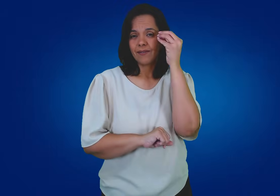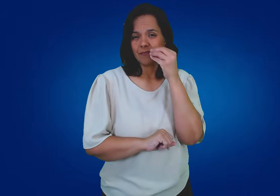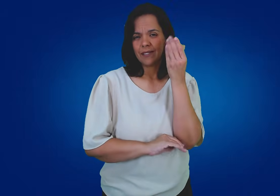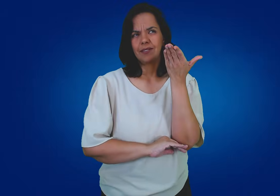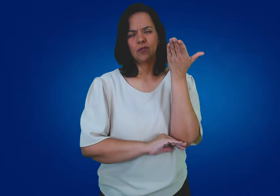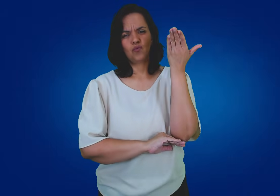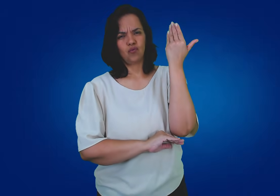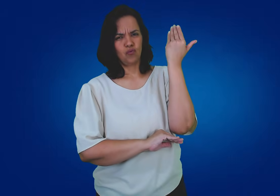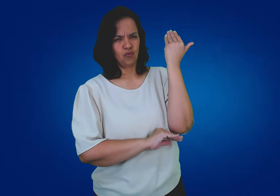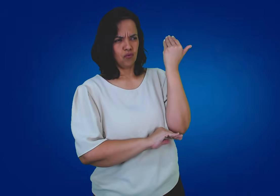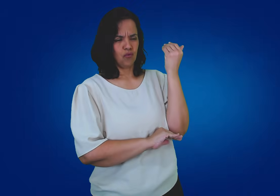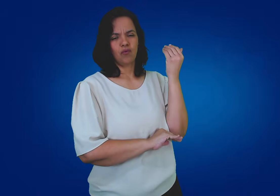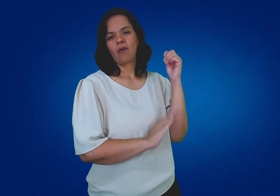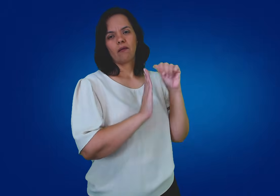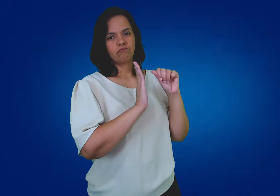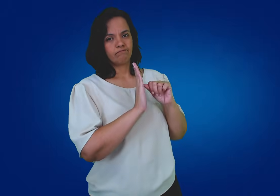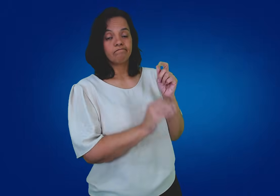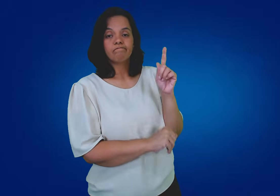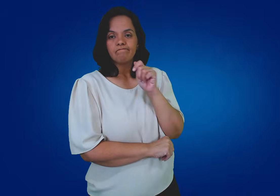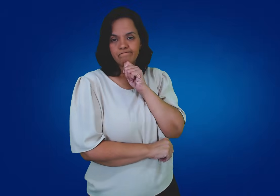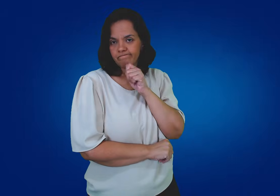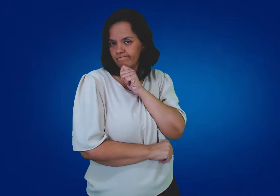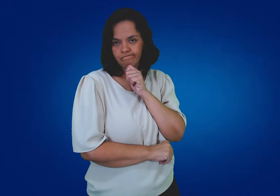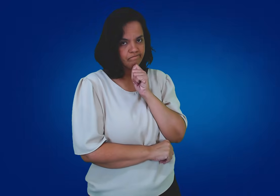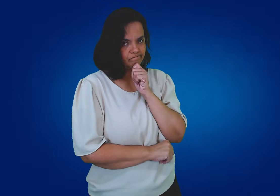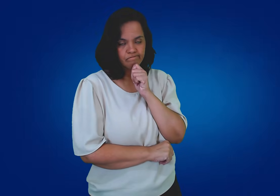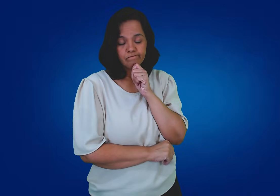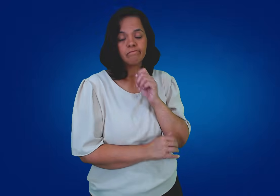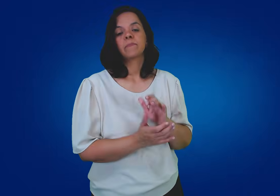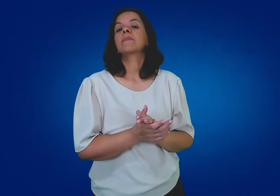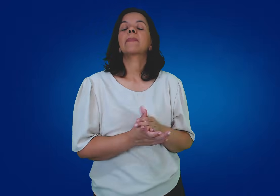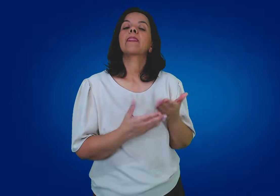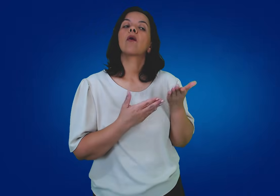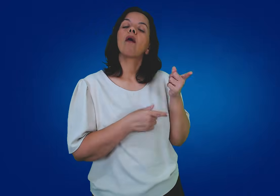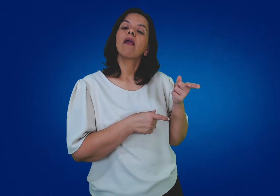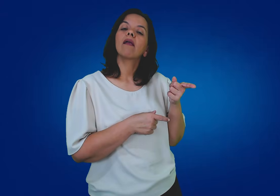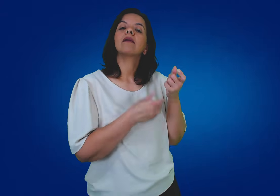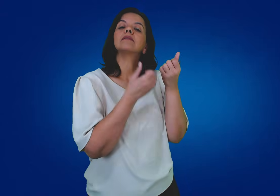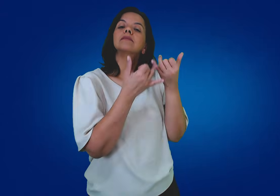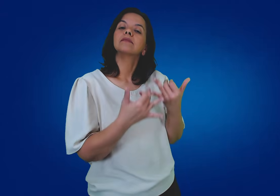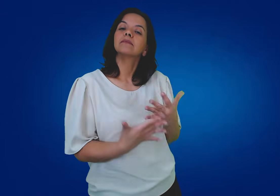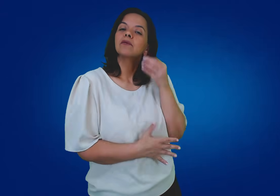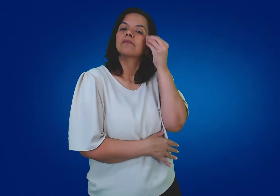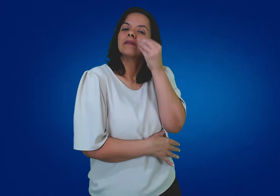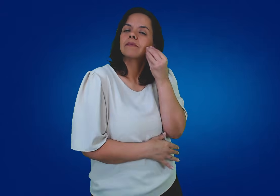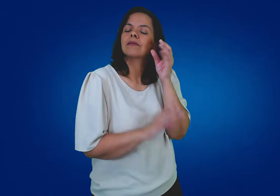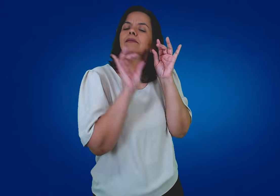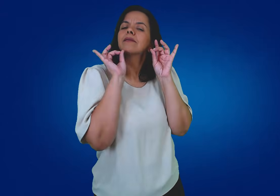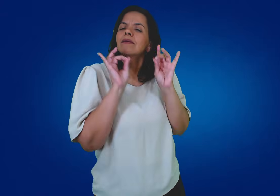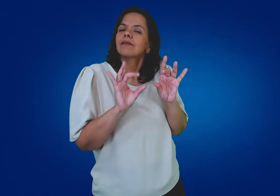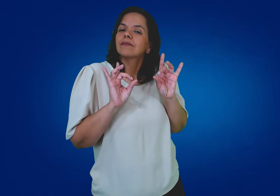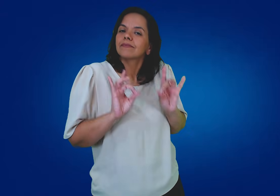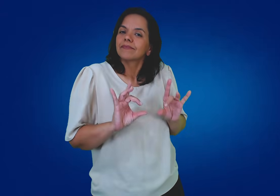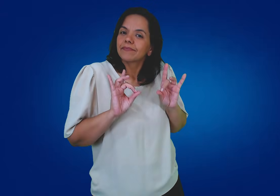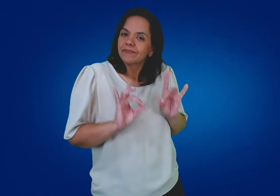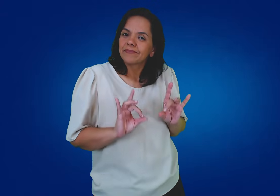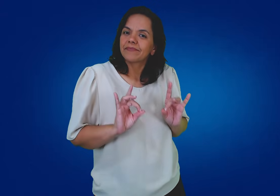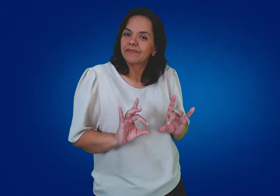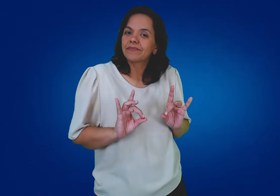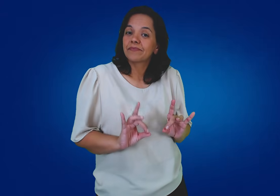Hoje ele é um apóstolo, mas antes não, ele ainda não era um apóstolo. E ele vai explicar uma experiência